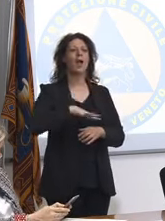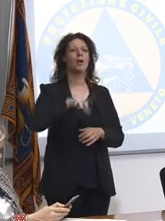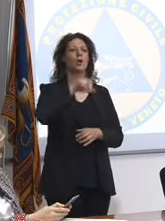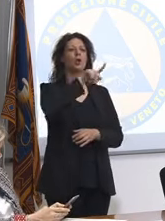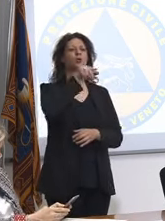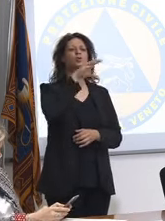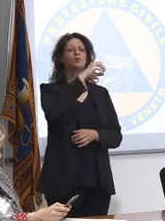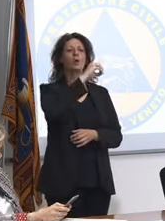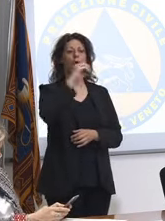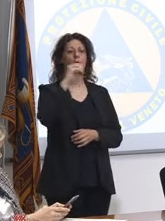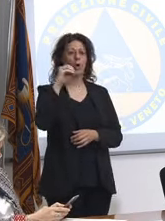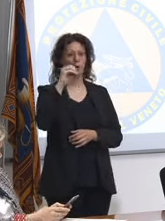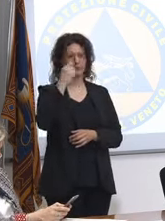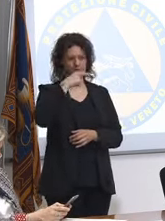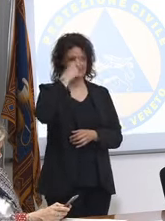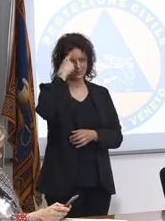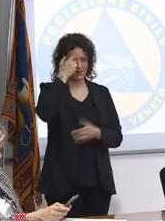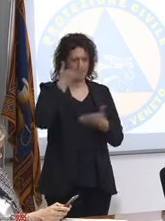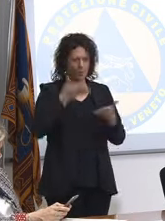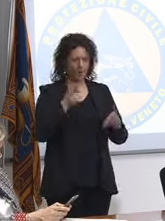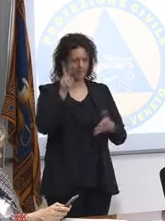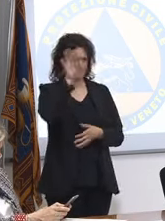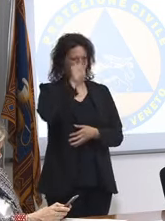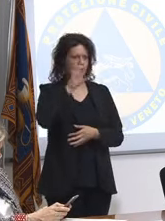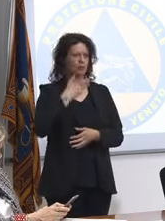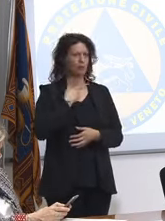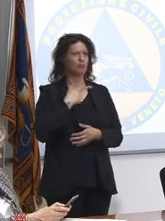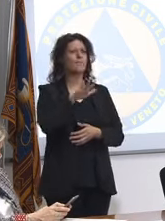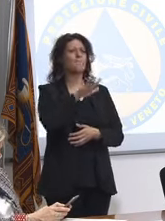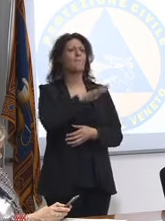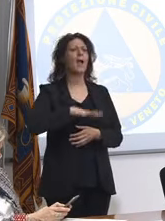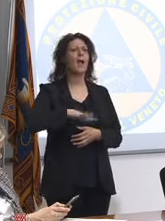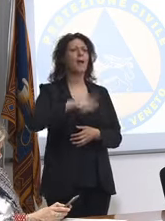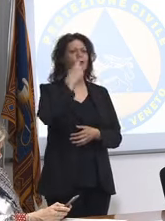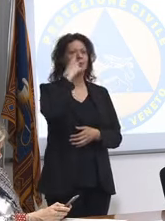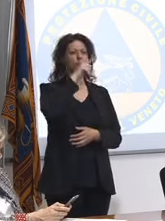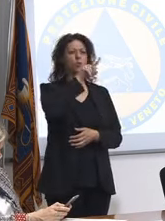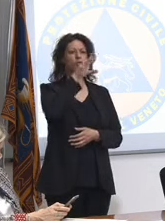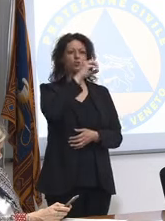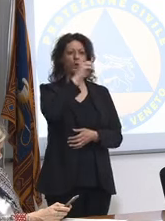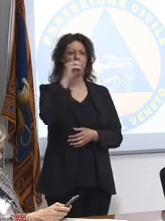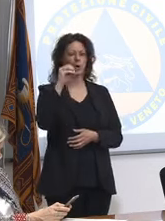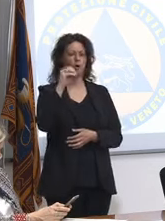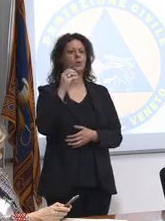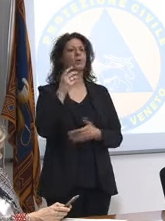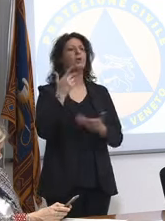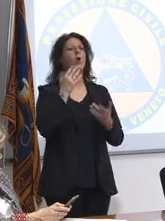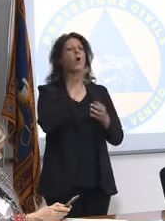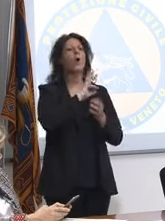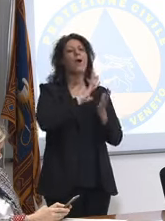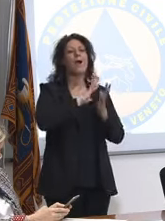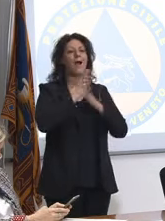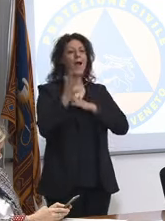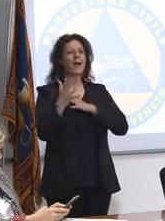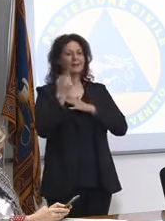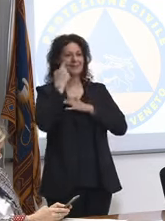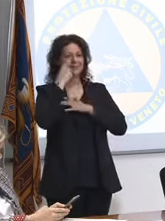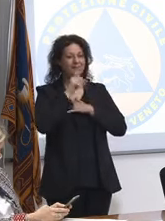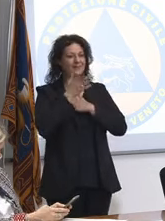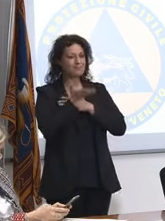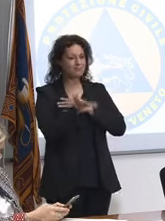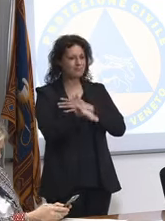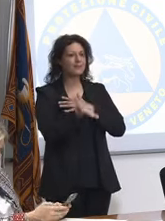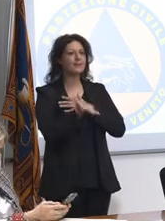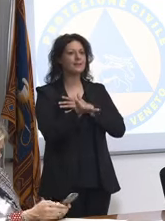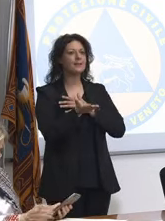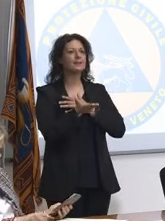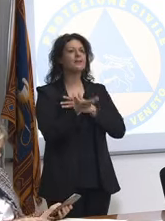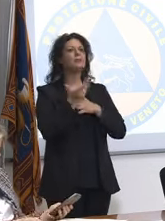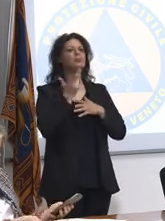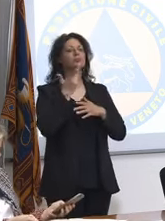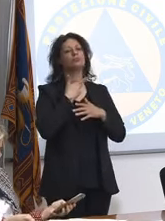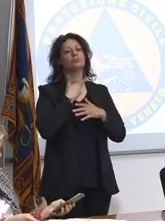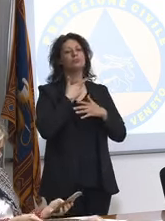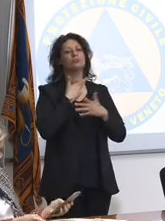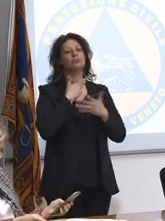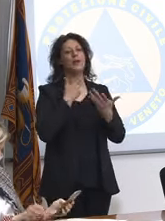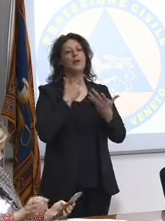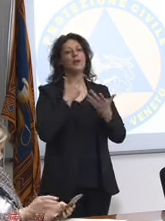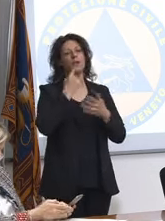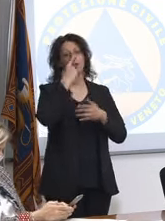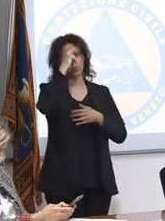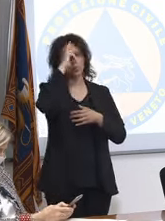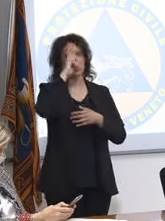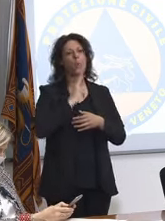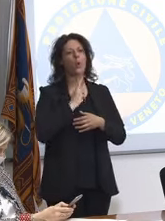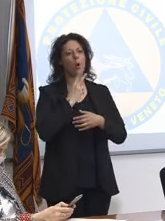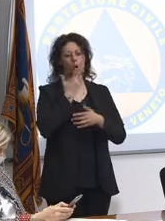parco zoologico in Veneto, vi ricordo, e altri contesti di intrattenimento con ruolo interattivo dell'utente con attrezzature